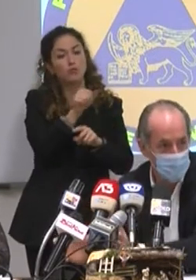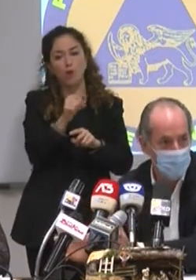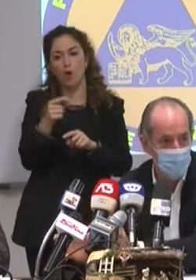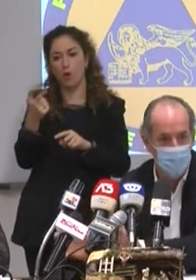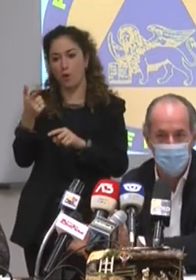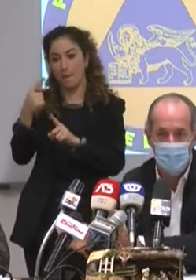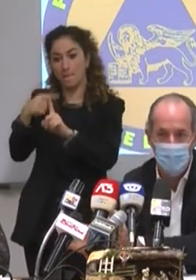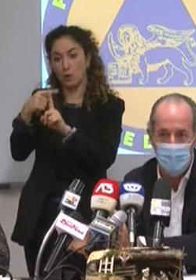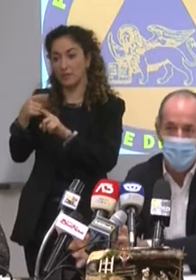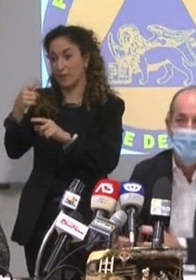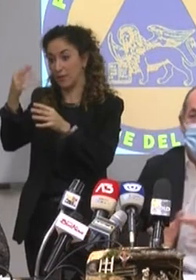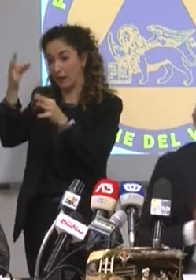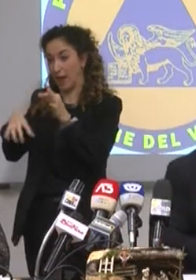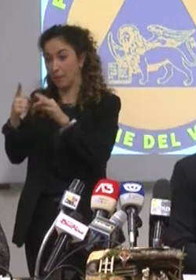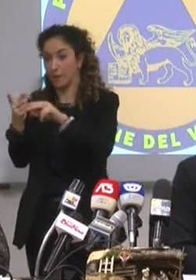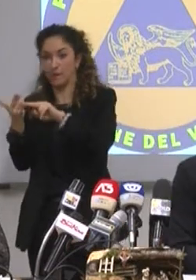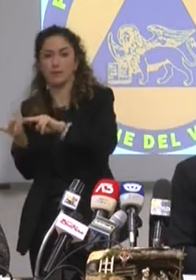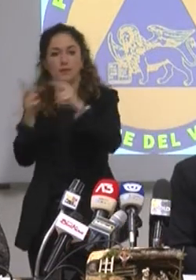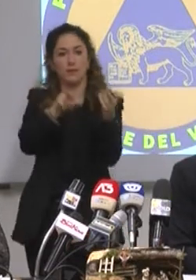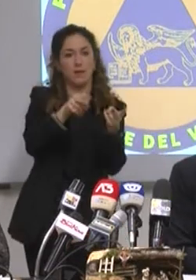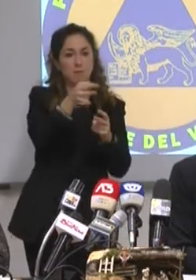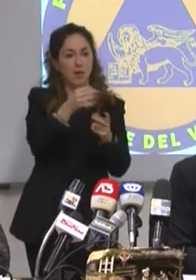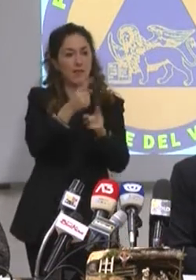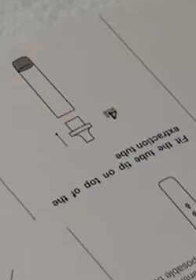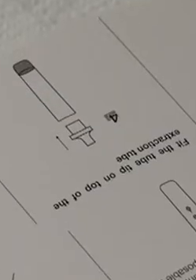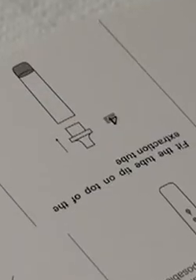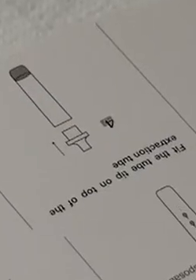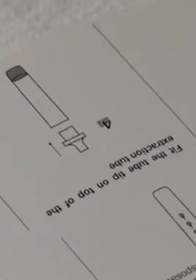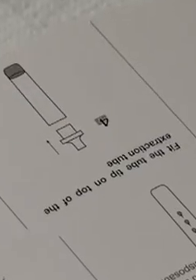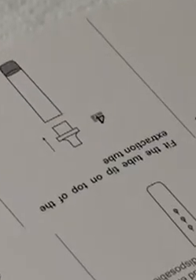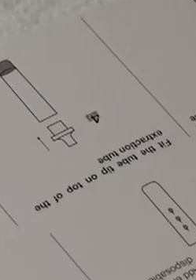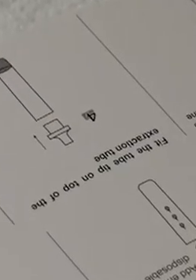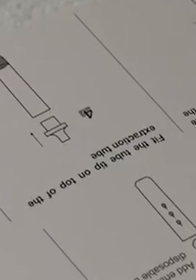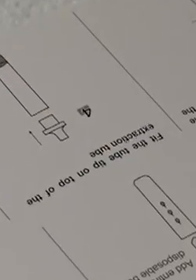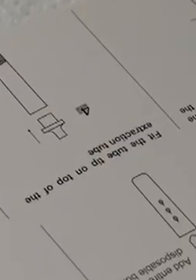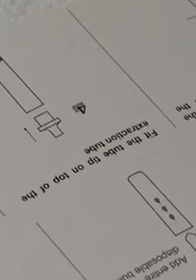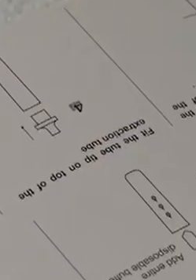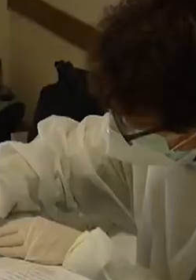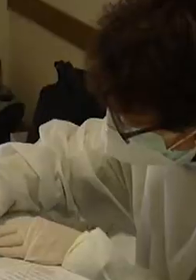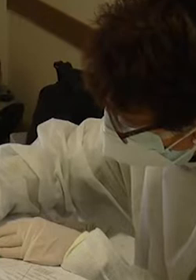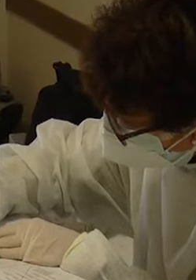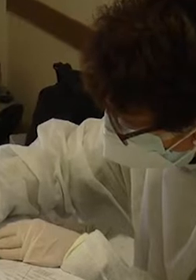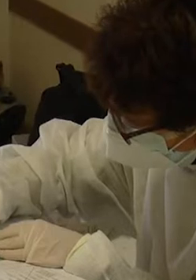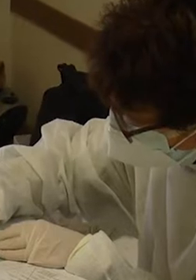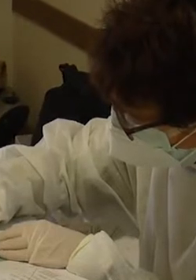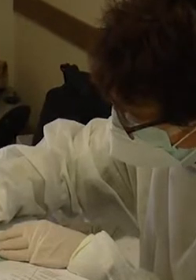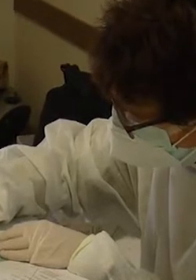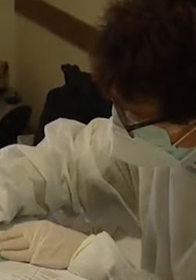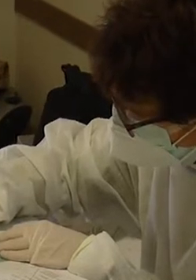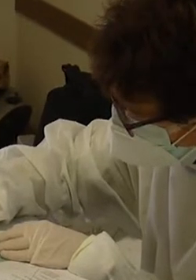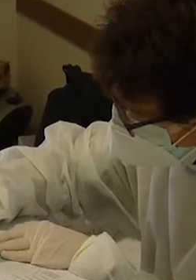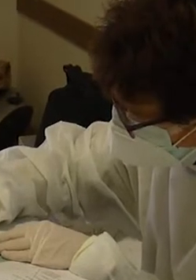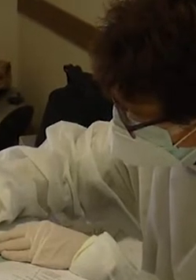dei positivi dei rapidi sui molecolari da confermare. Dati non confrontabili quelli delle regioni italiane che operano in